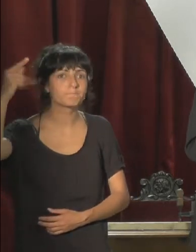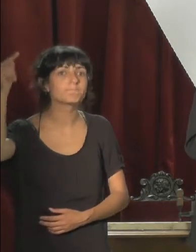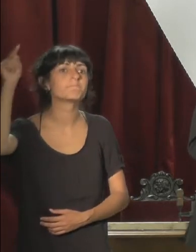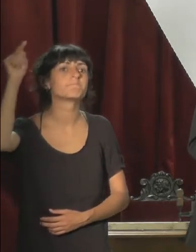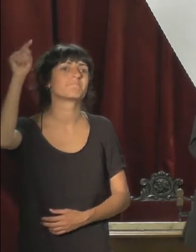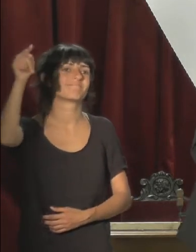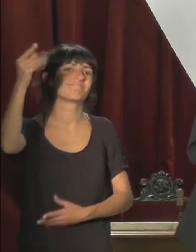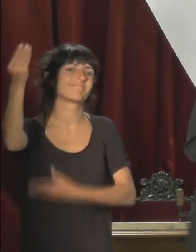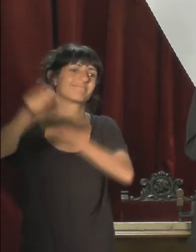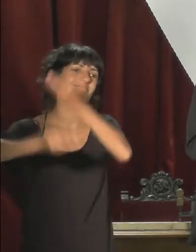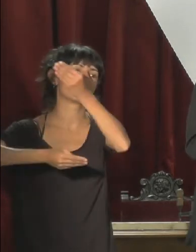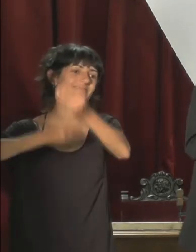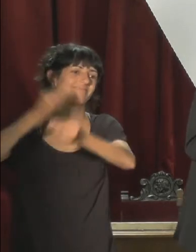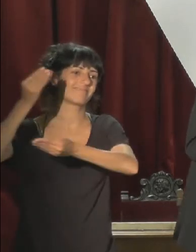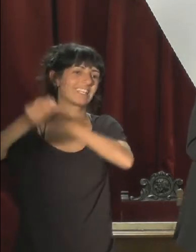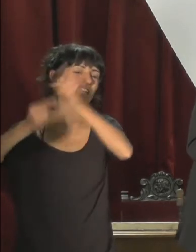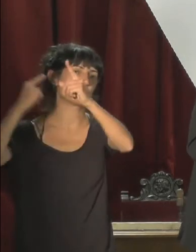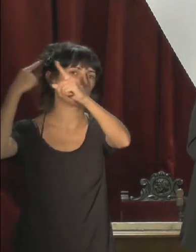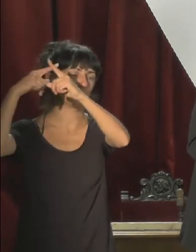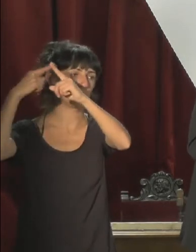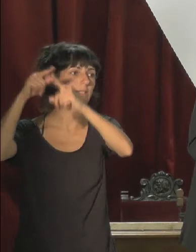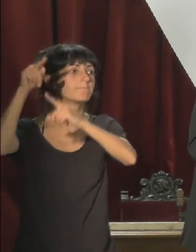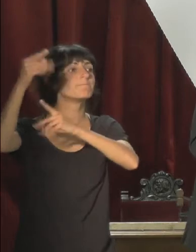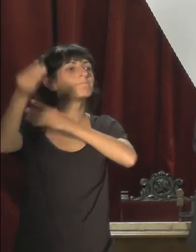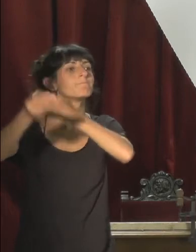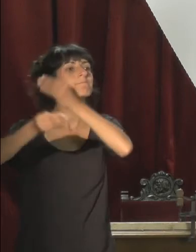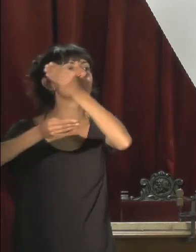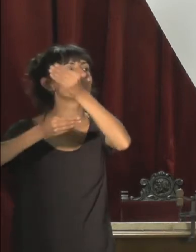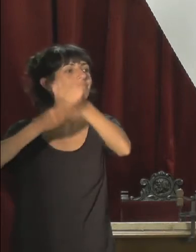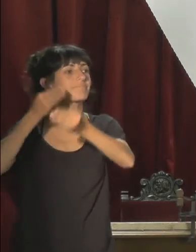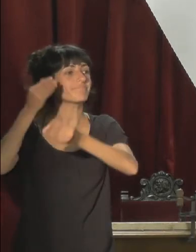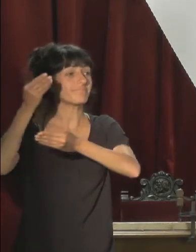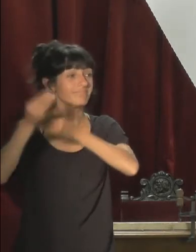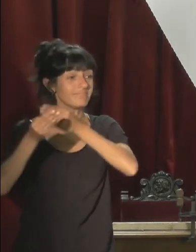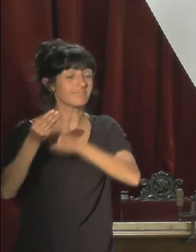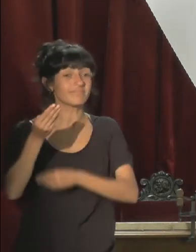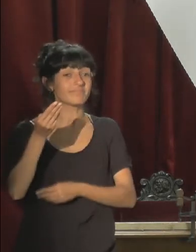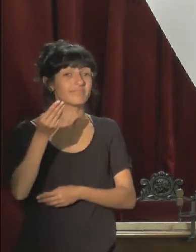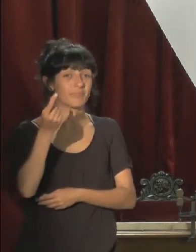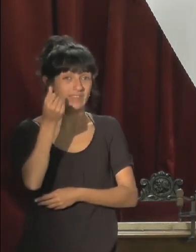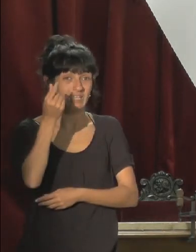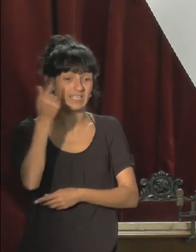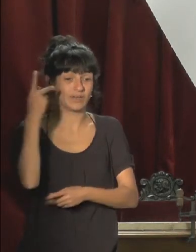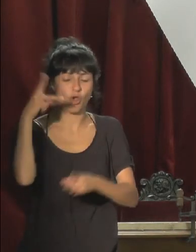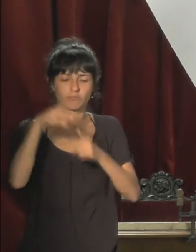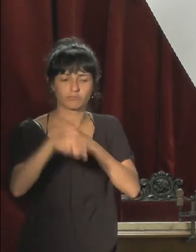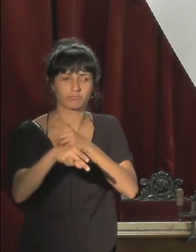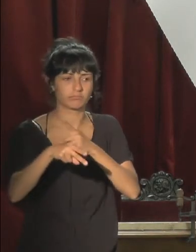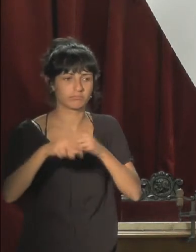máis de 1.000 millóns de euros que se di axiña en políticas sociais